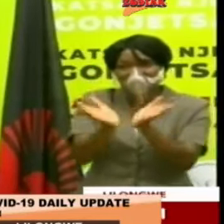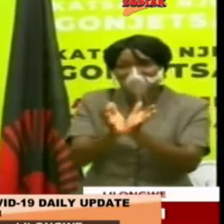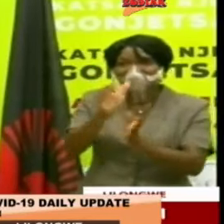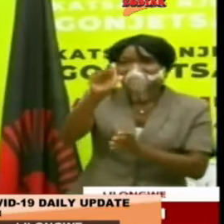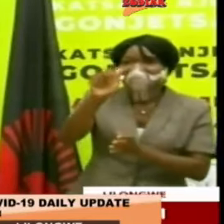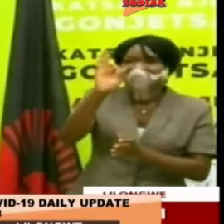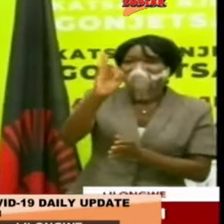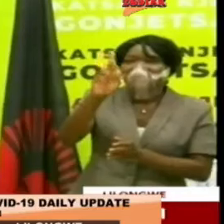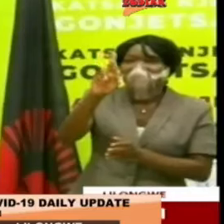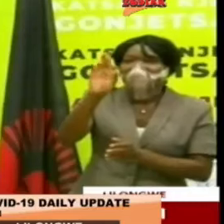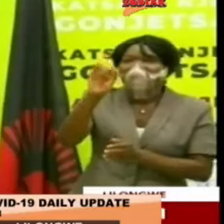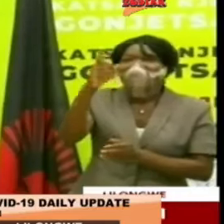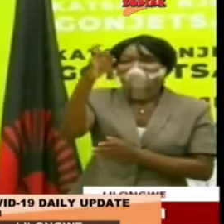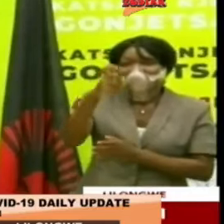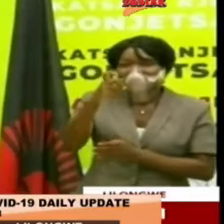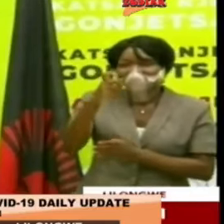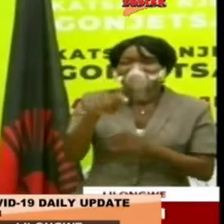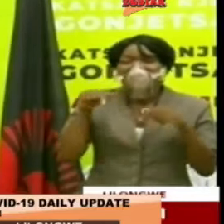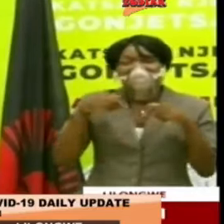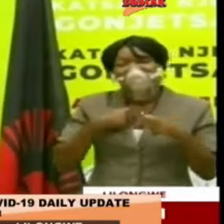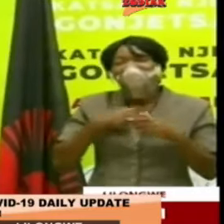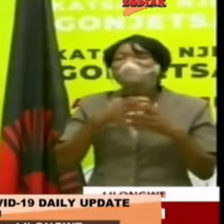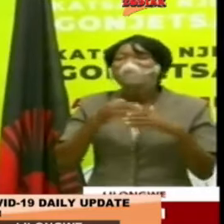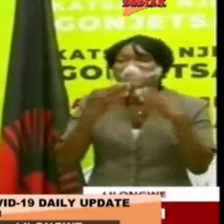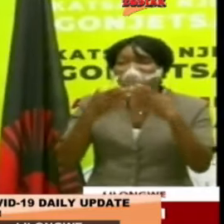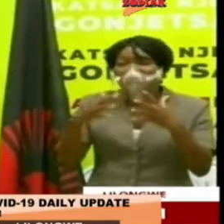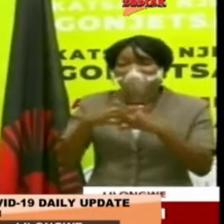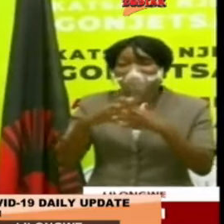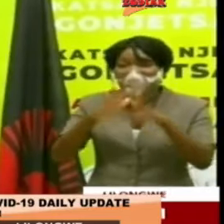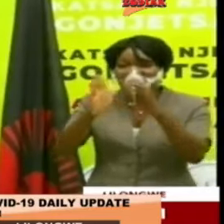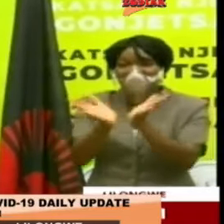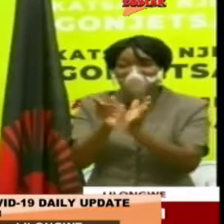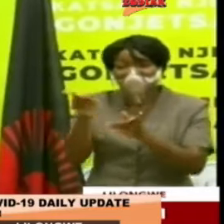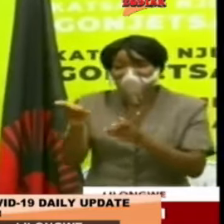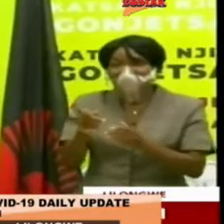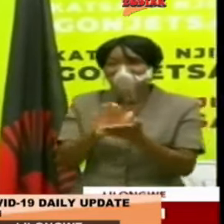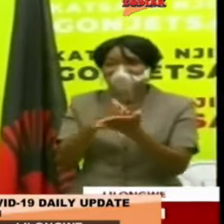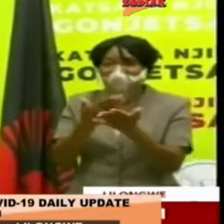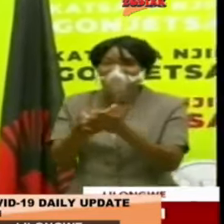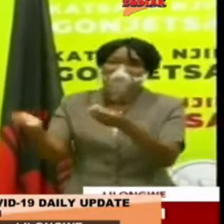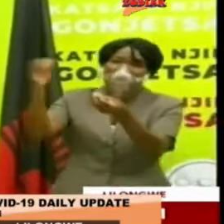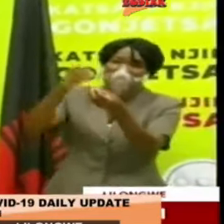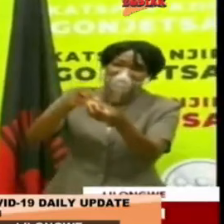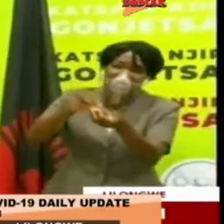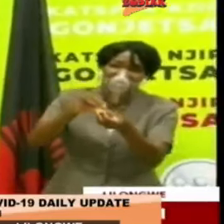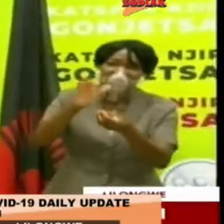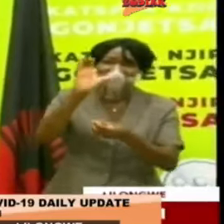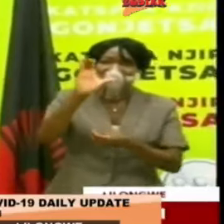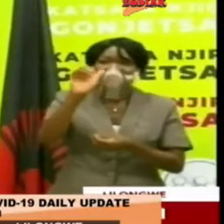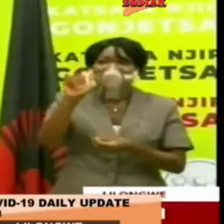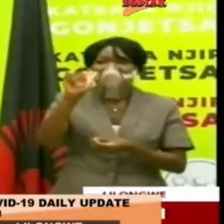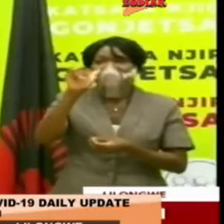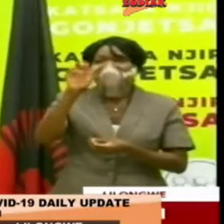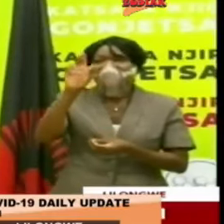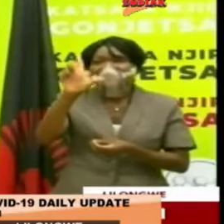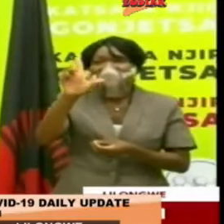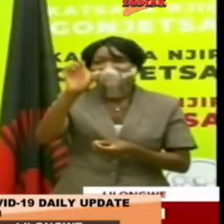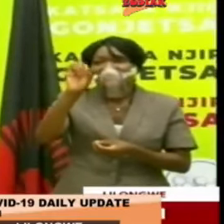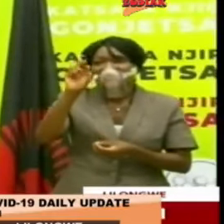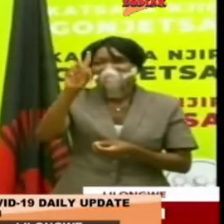kuti ambiri azibwera muzipatala komanso ku plant aya kuonakonso plant yathu yugira ntchito